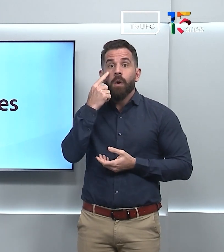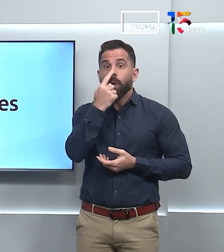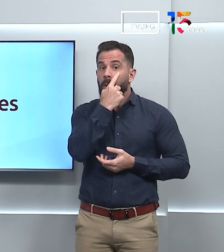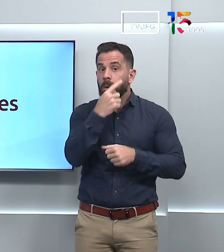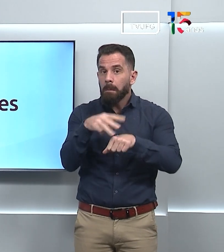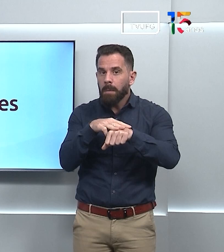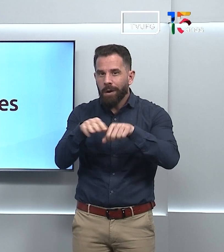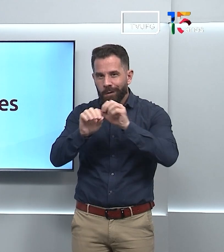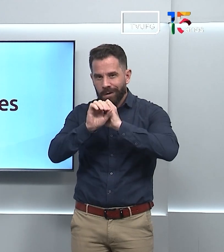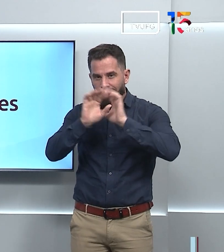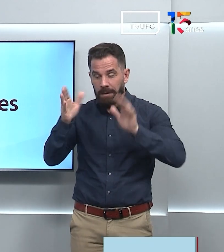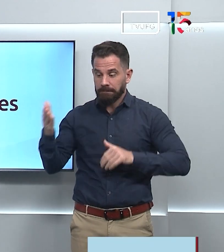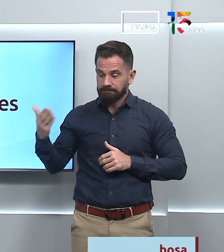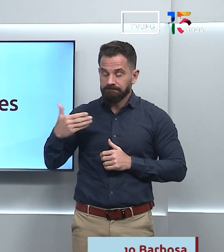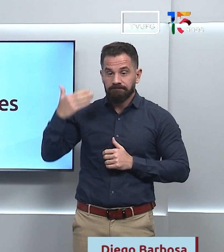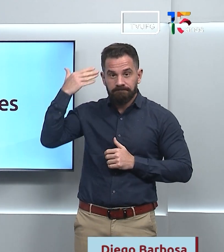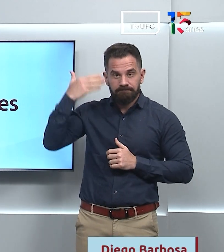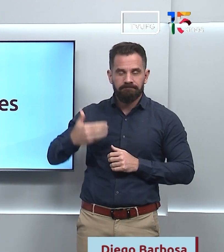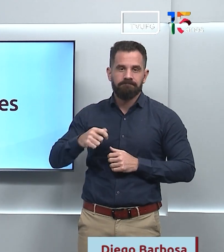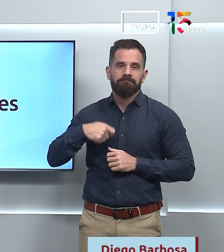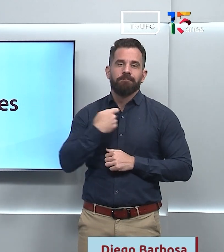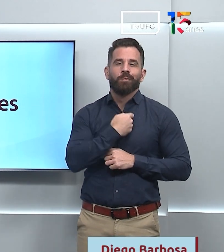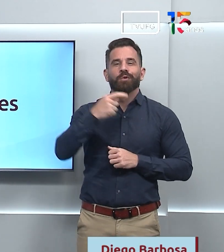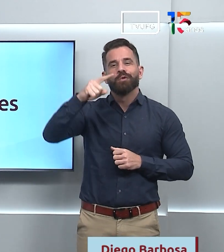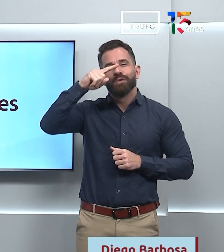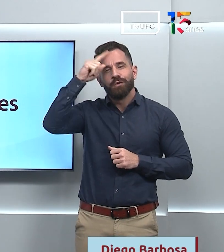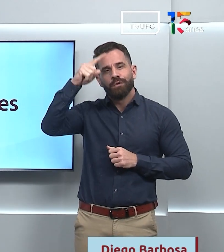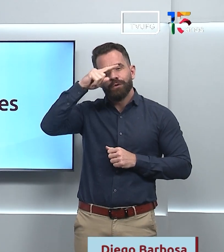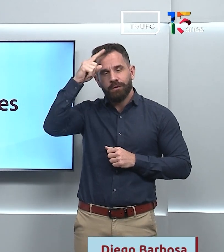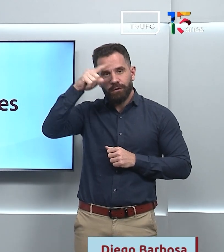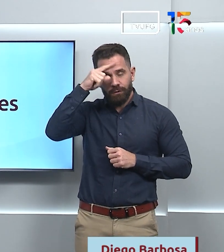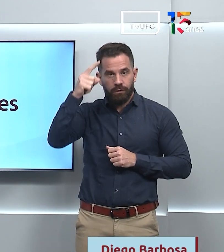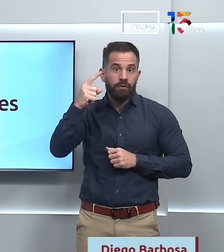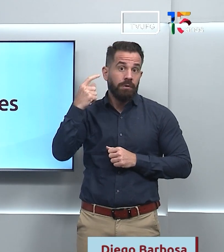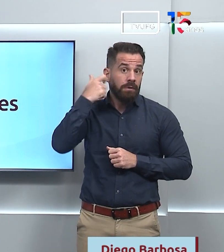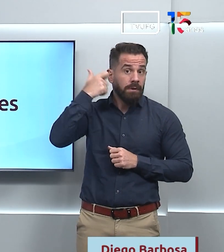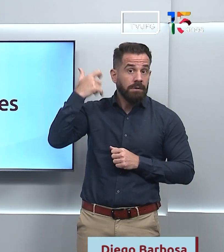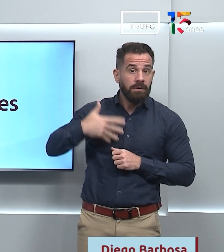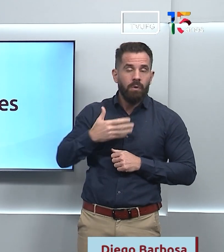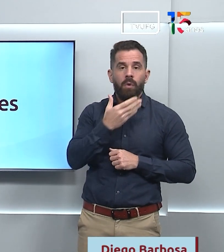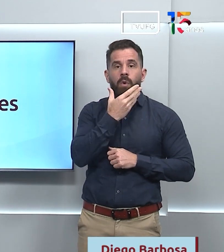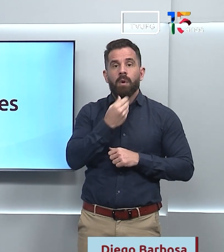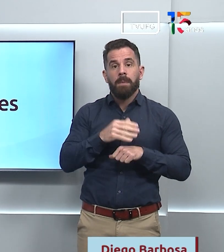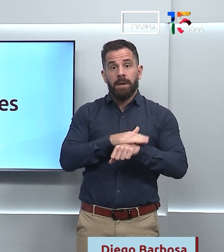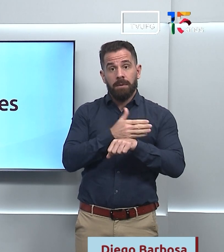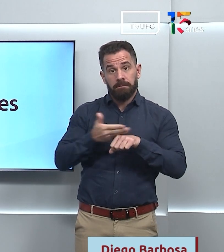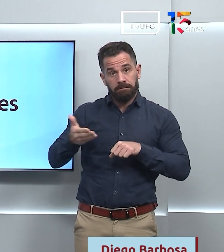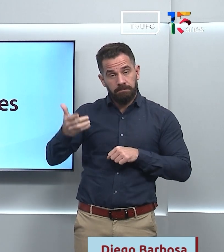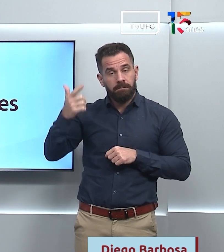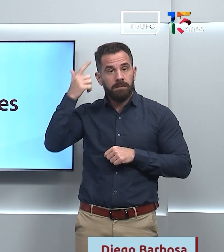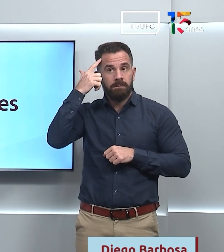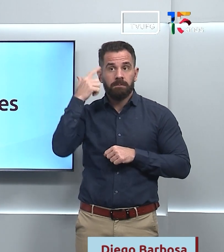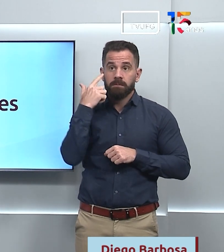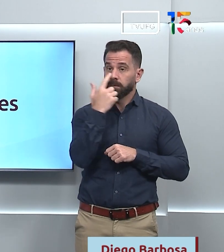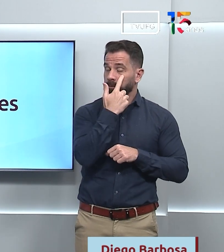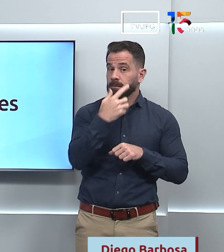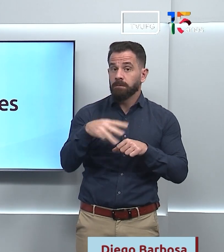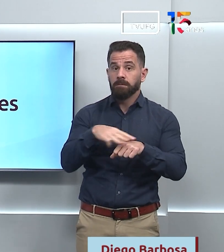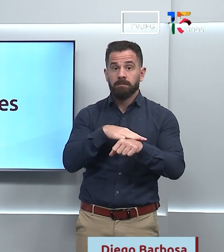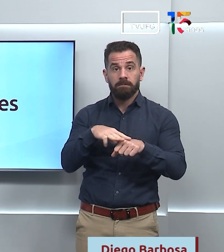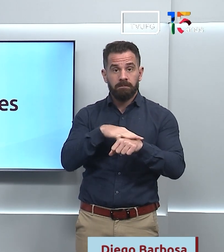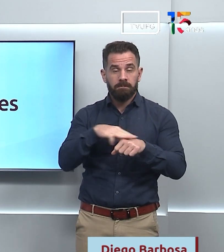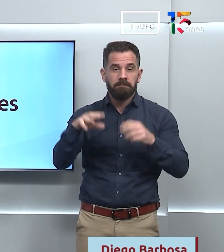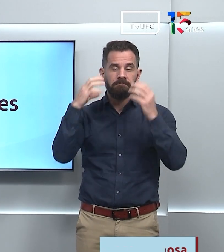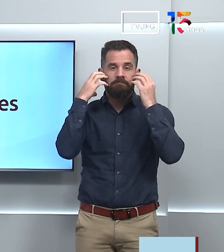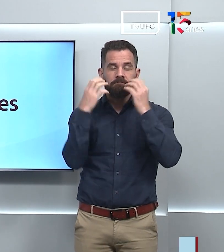castanhos claros. À minha esquerda está o professor Diego Barbosa. Ele se descreve como um homem de pele clara, com cabelos e olhos